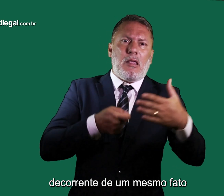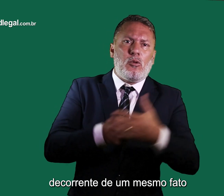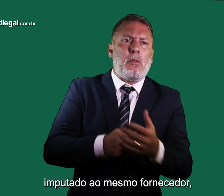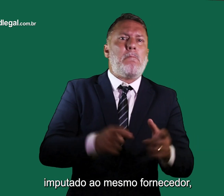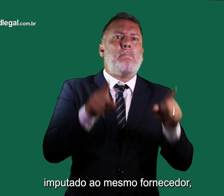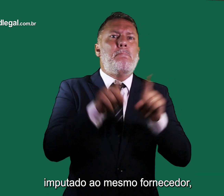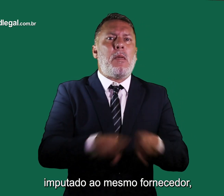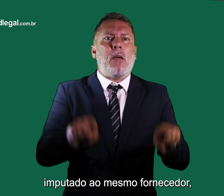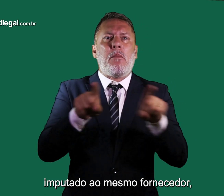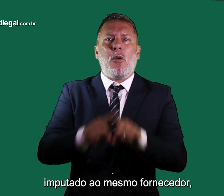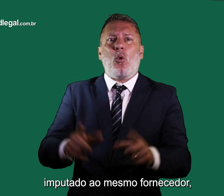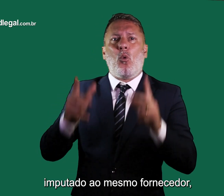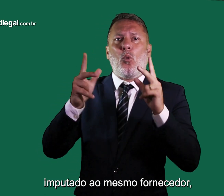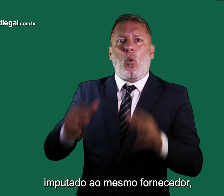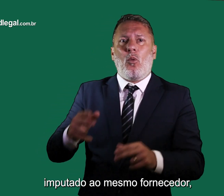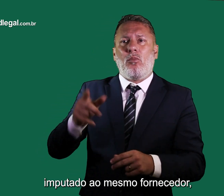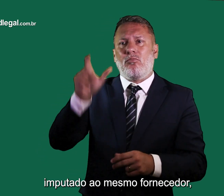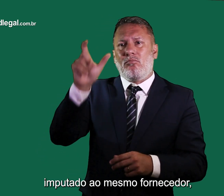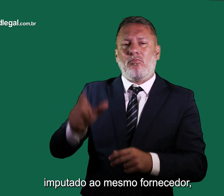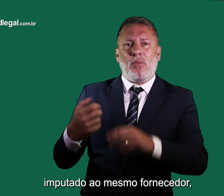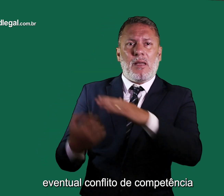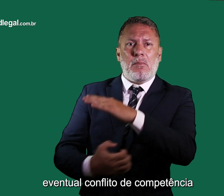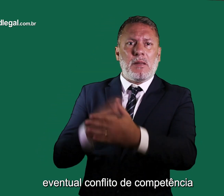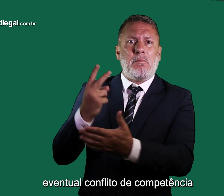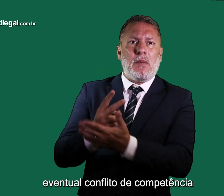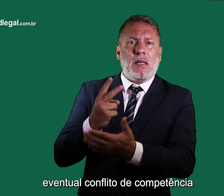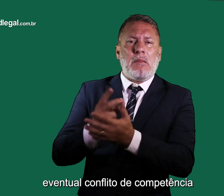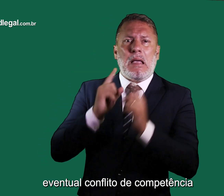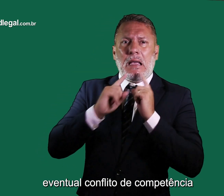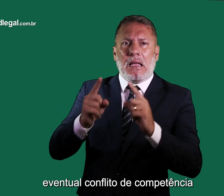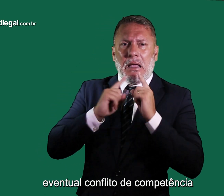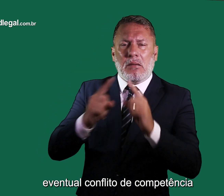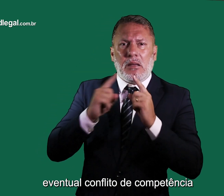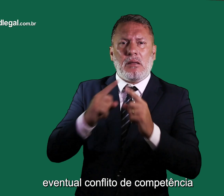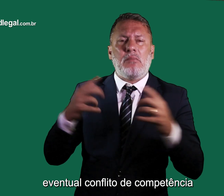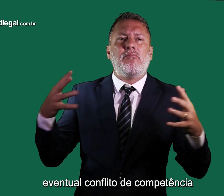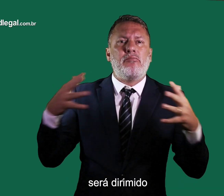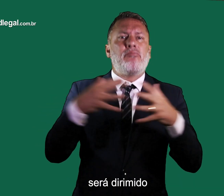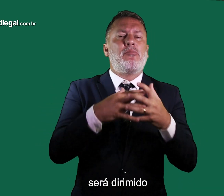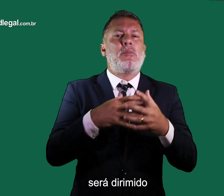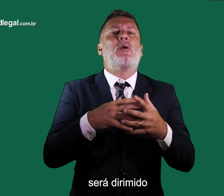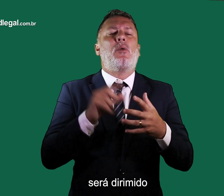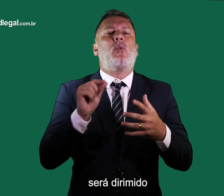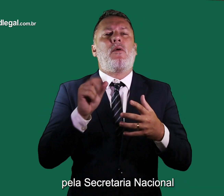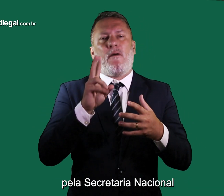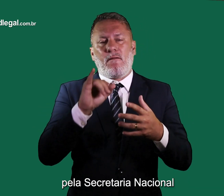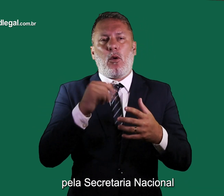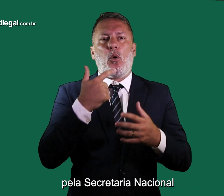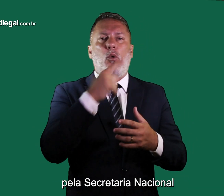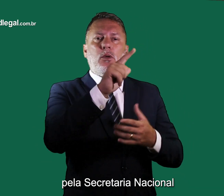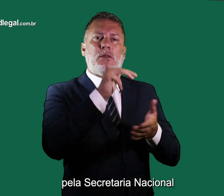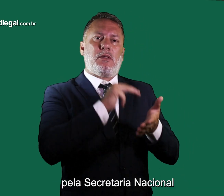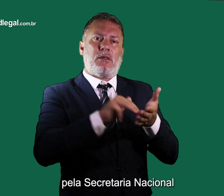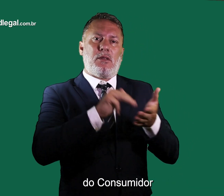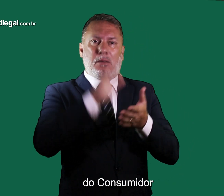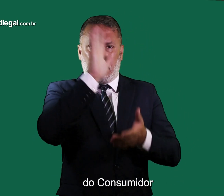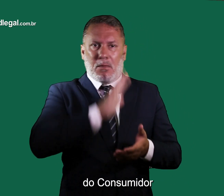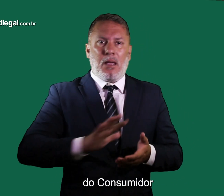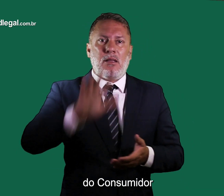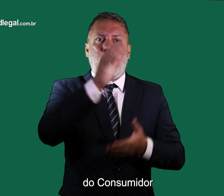fato imputado ao mesmo fornecedor, eventual conflito de competência será dirimido pela Secretaria Nacional do Consumidor